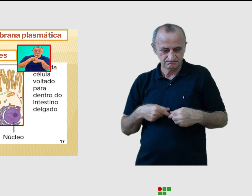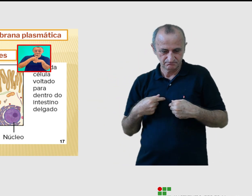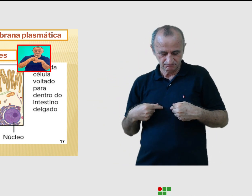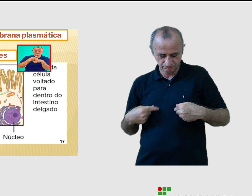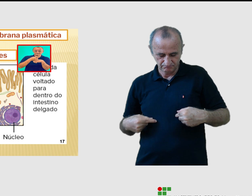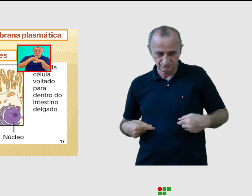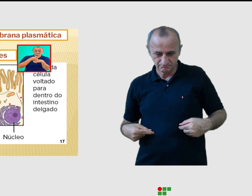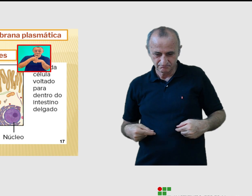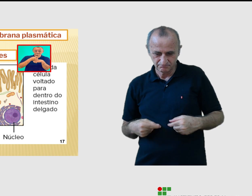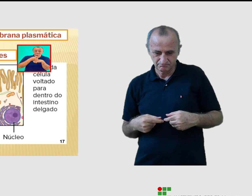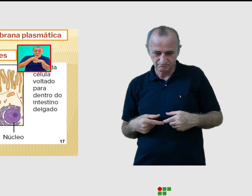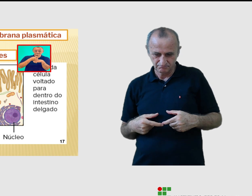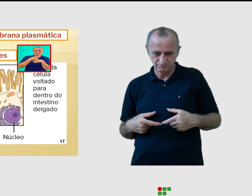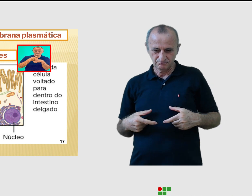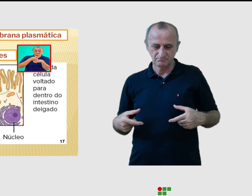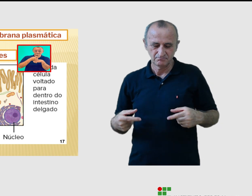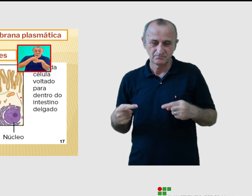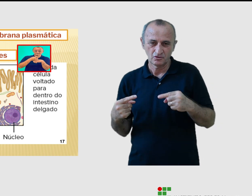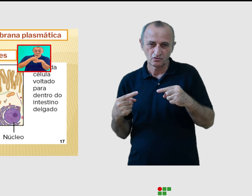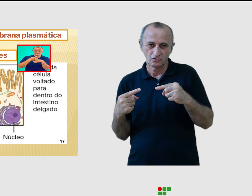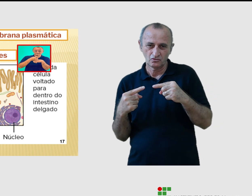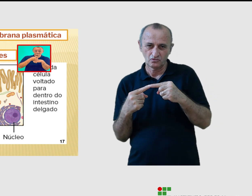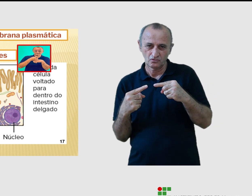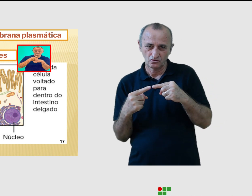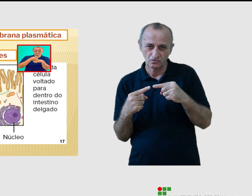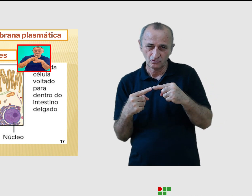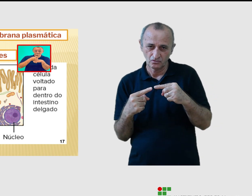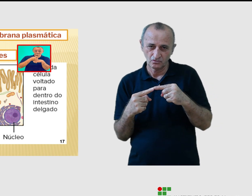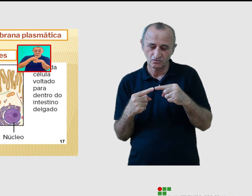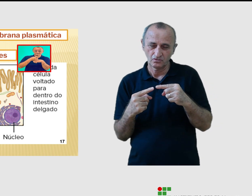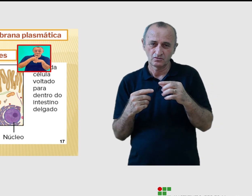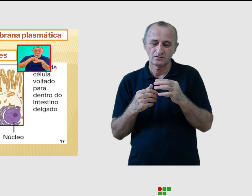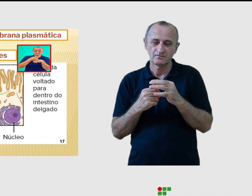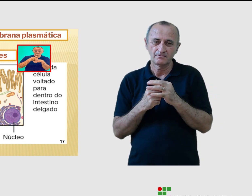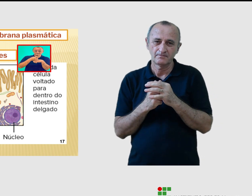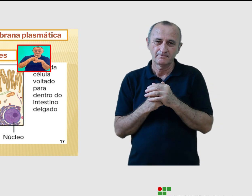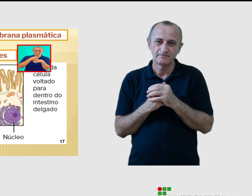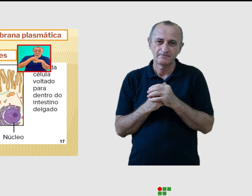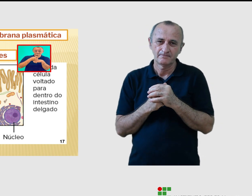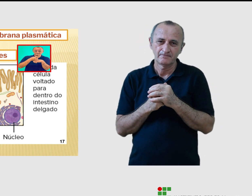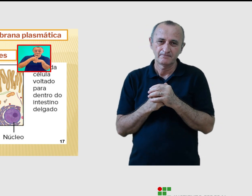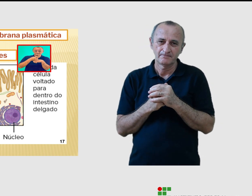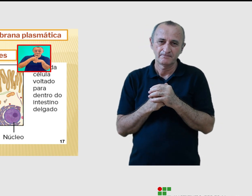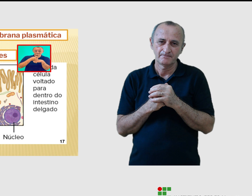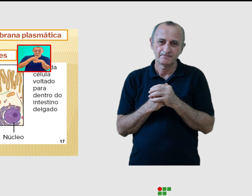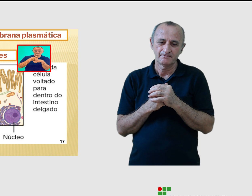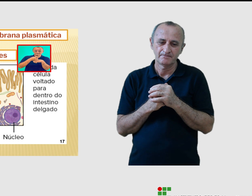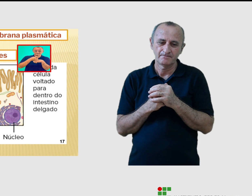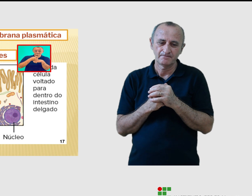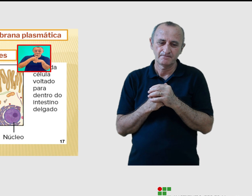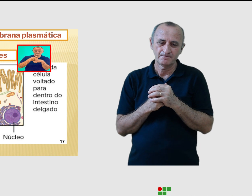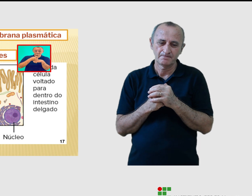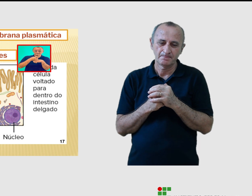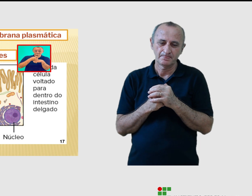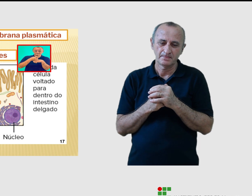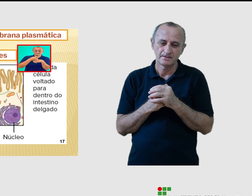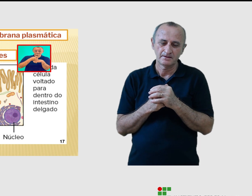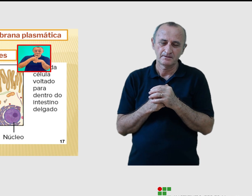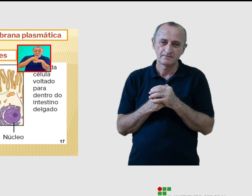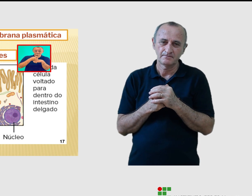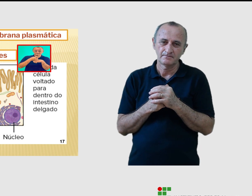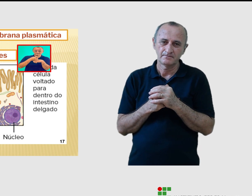Microvelocidades são dobras na membrana plasmática na superfície da célula do intestino que aumentam a superfície